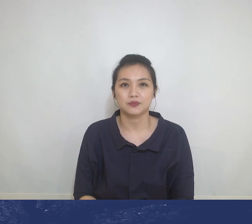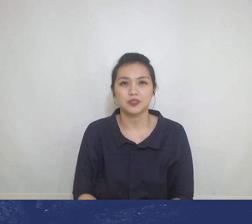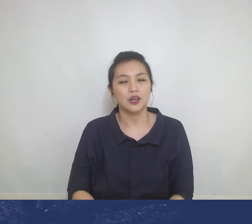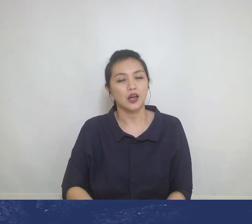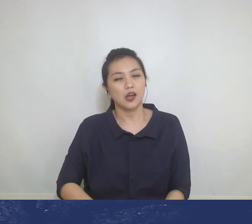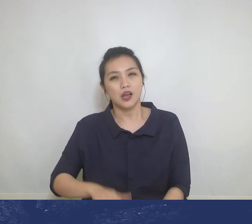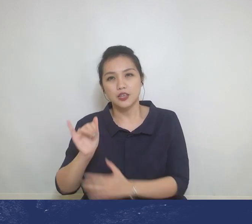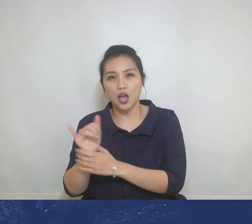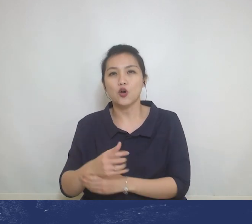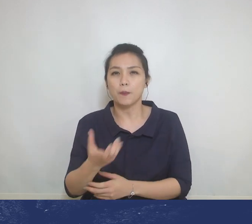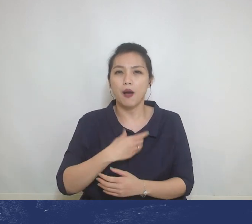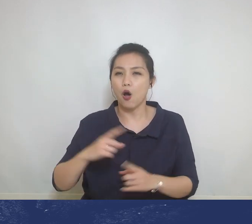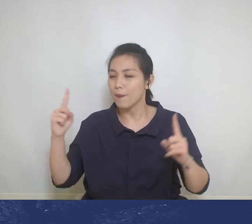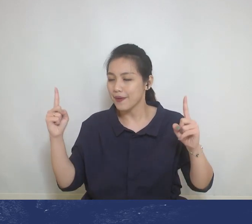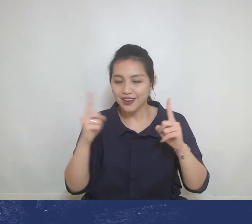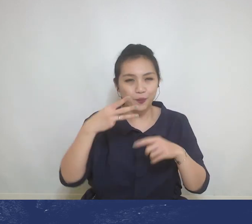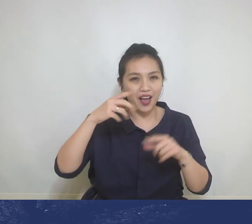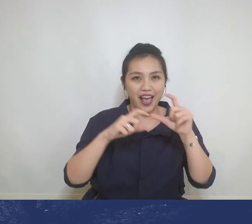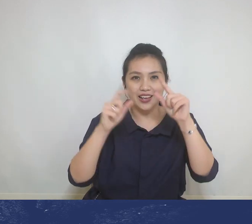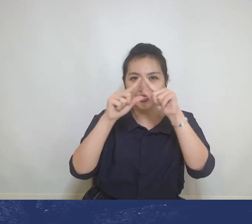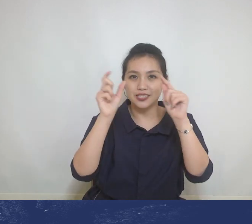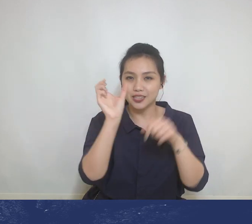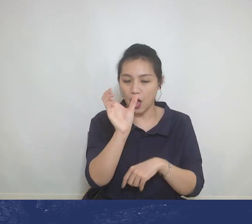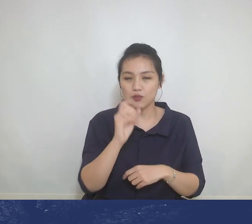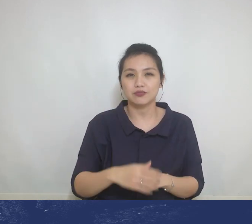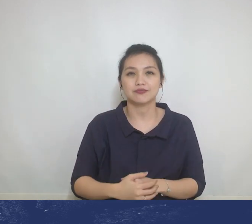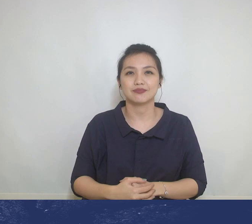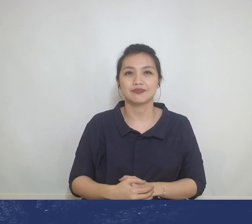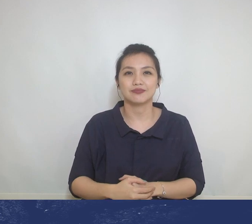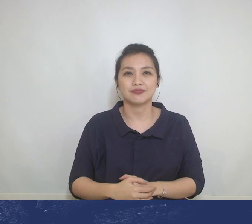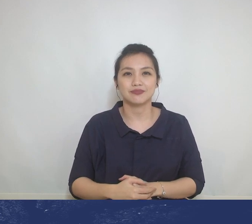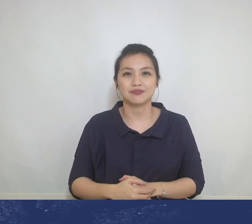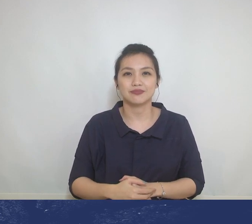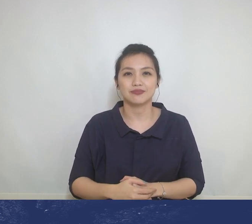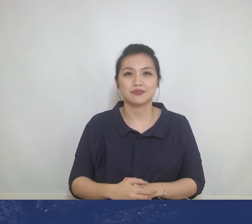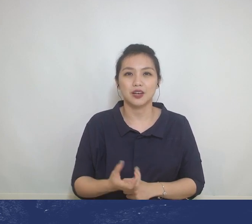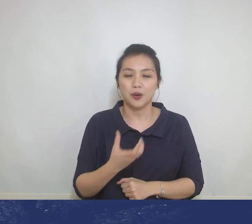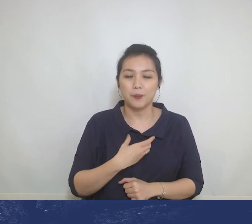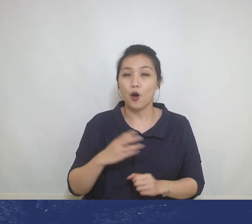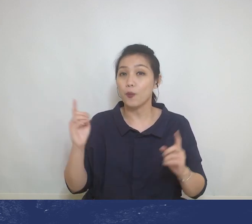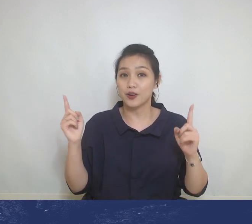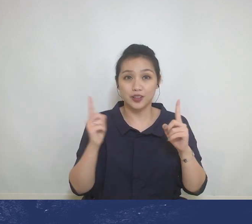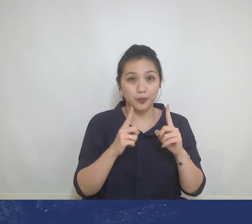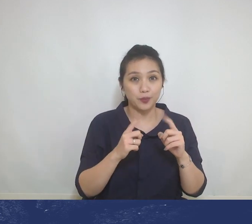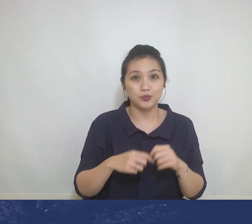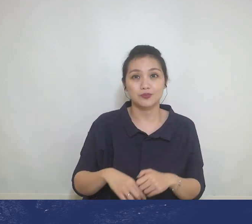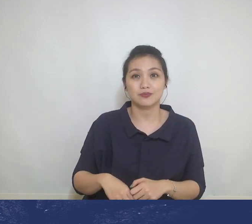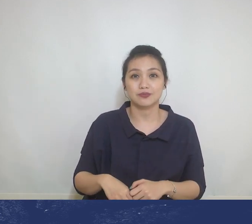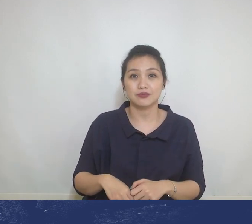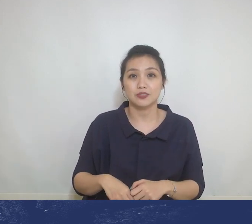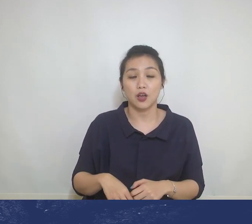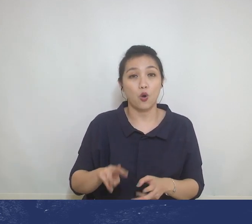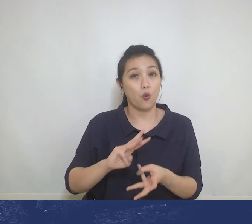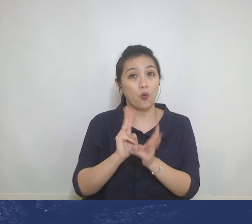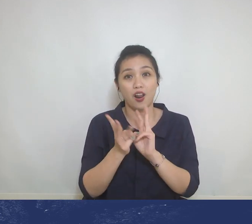Esau. Untuk menghadapi masa lalunya. Karena dia tahu satu hal.